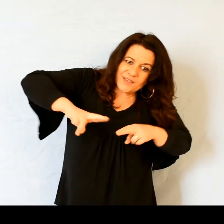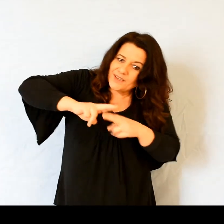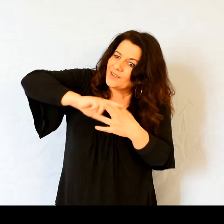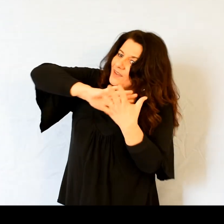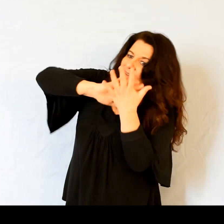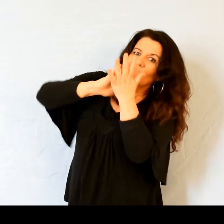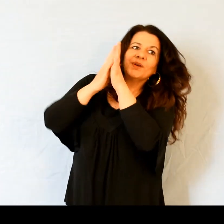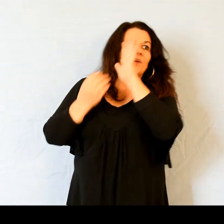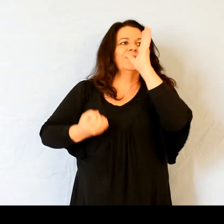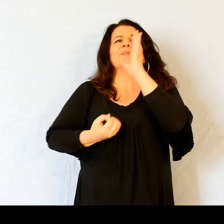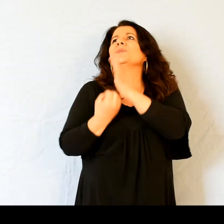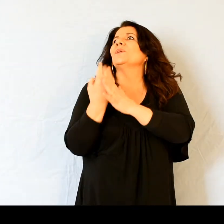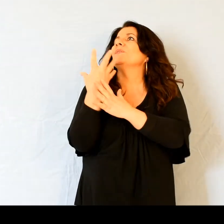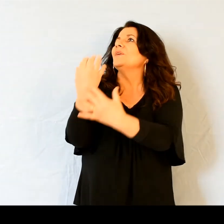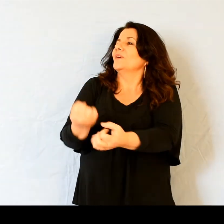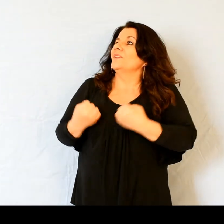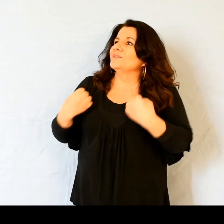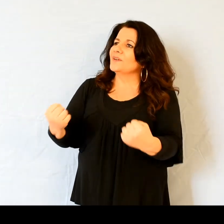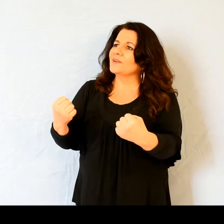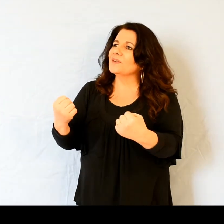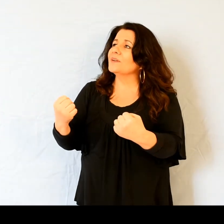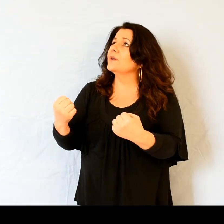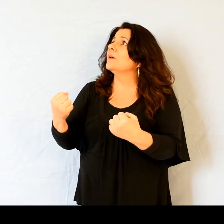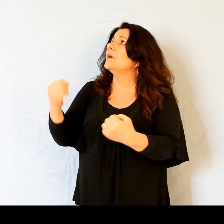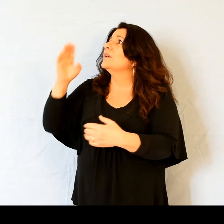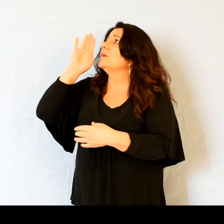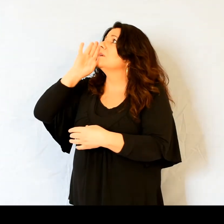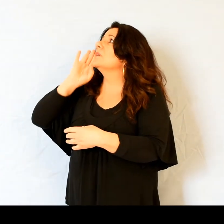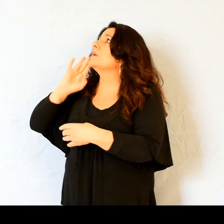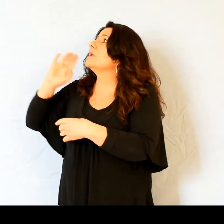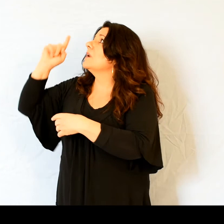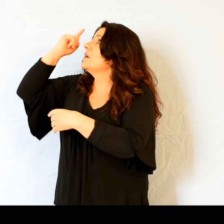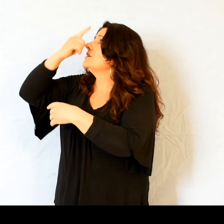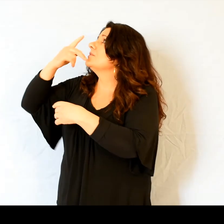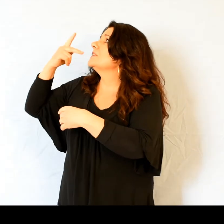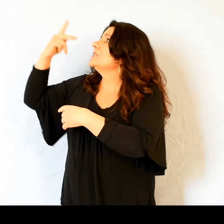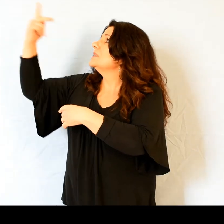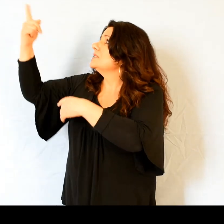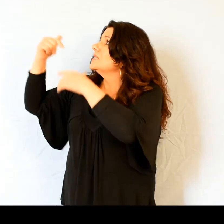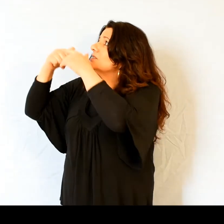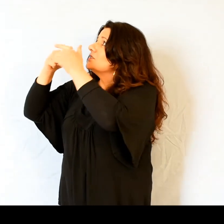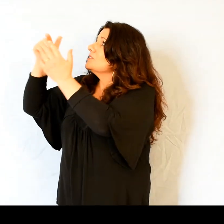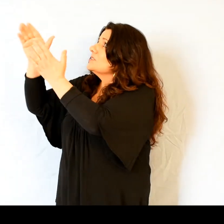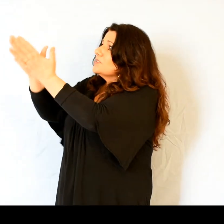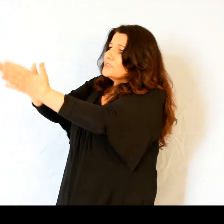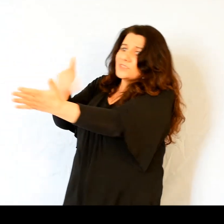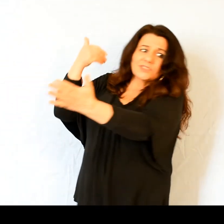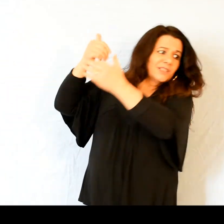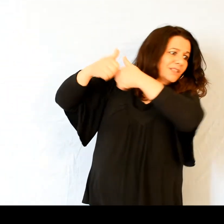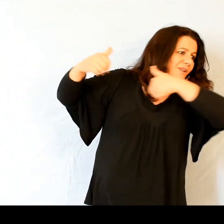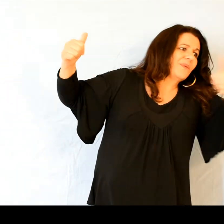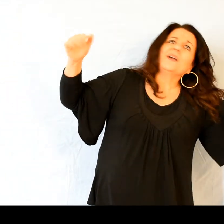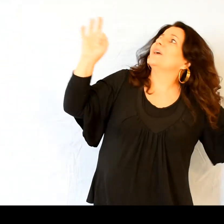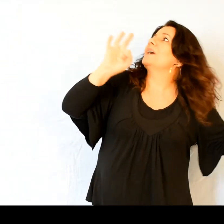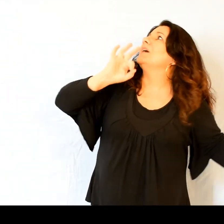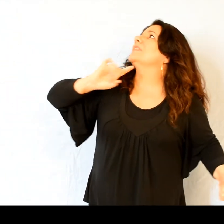ta face. Ne me reprends pas ton Esprit Saint.